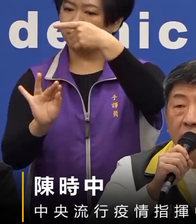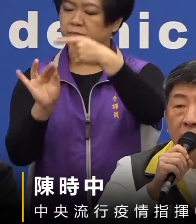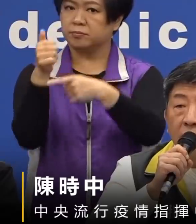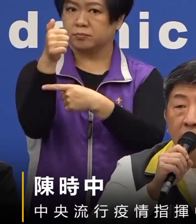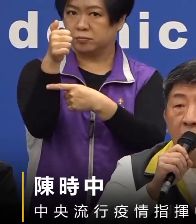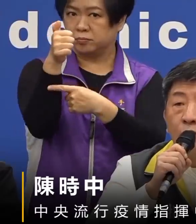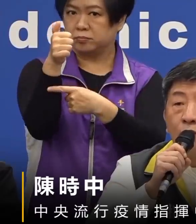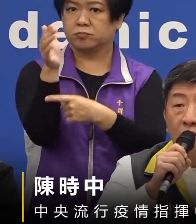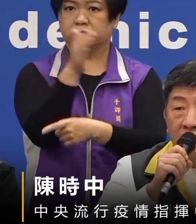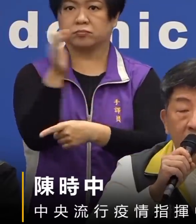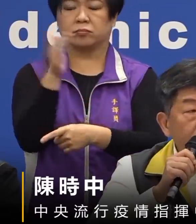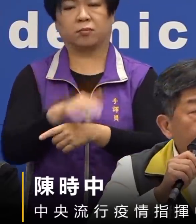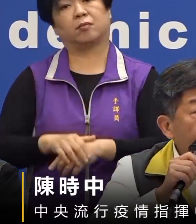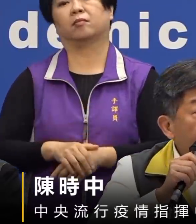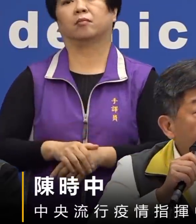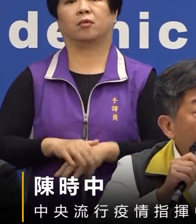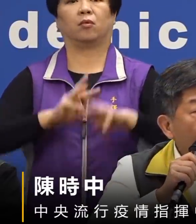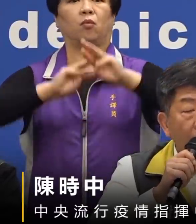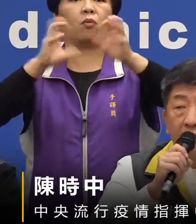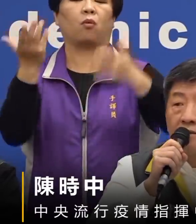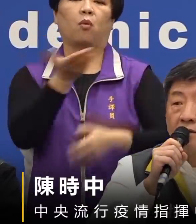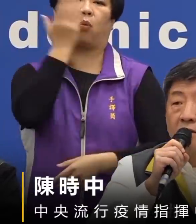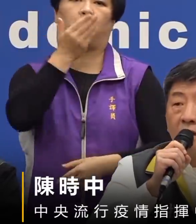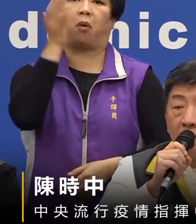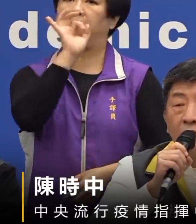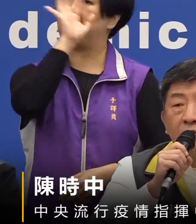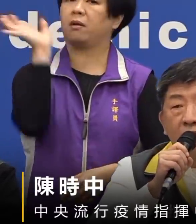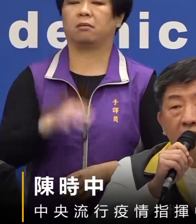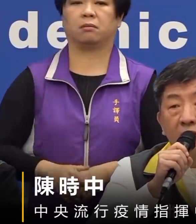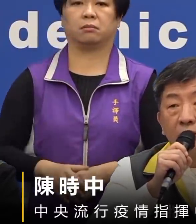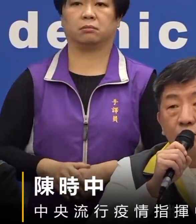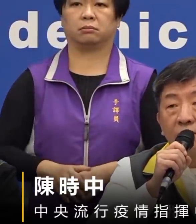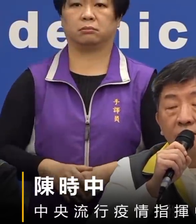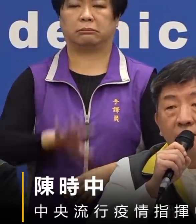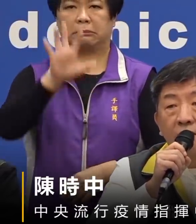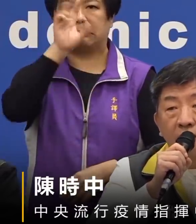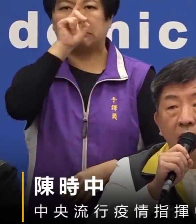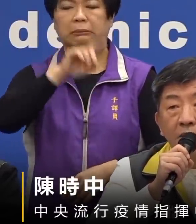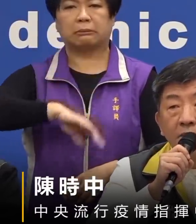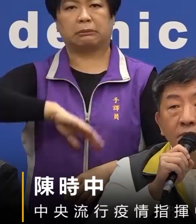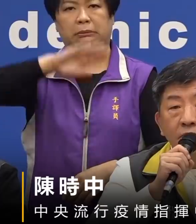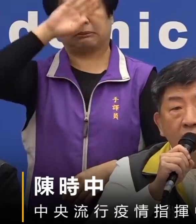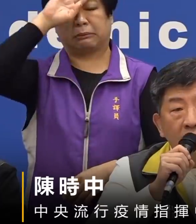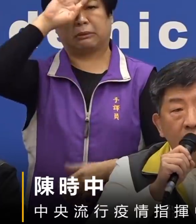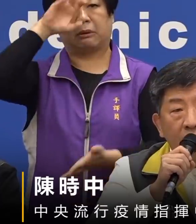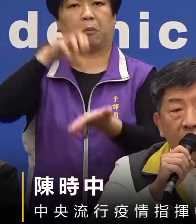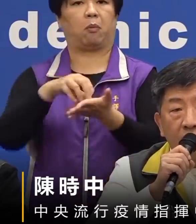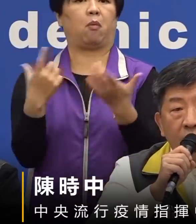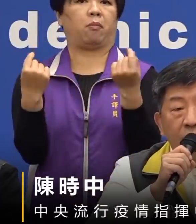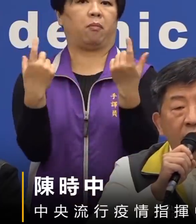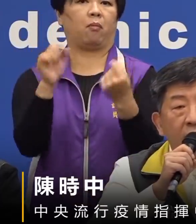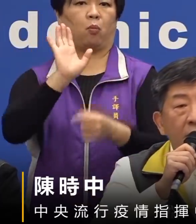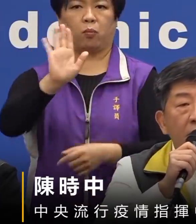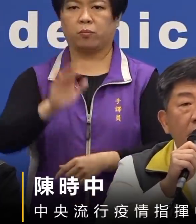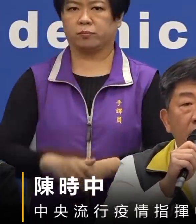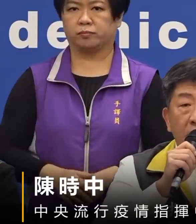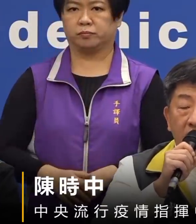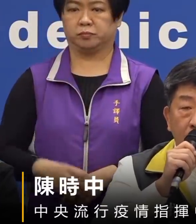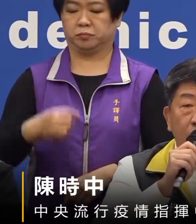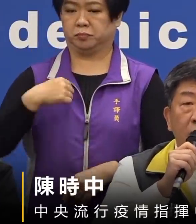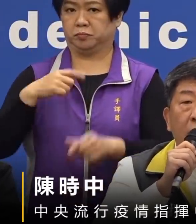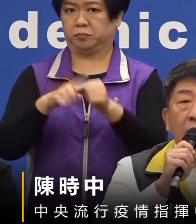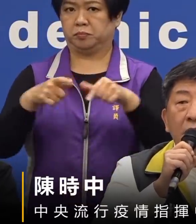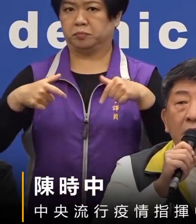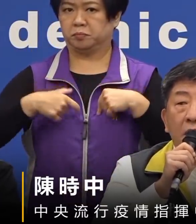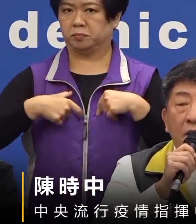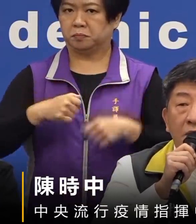50%没有旅游史，好、但是也有这样的一个确诊的个案，所以指挥中心有